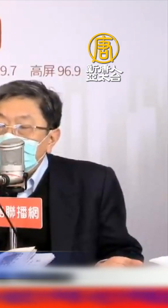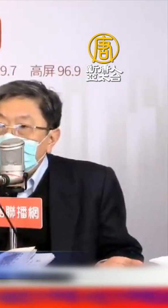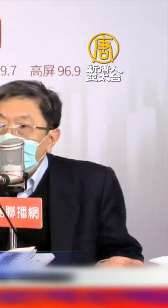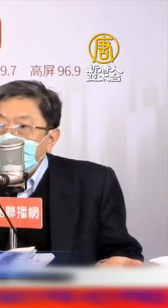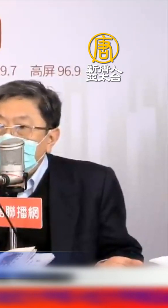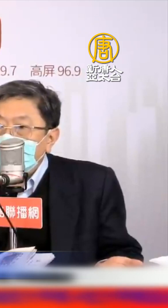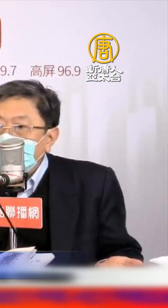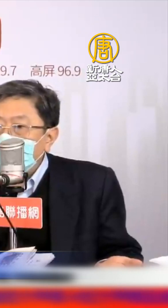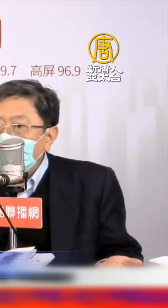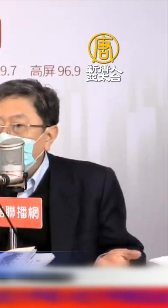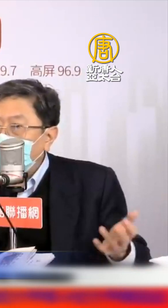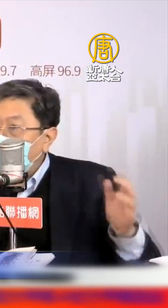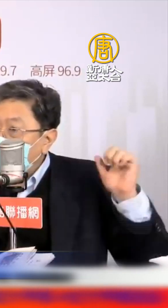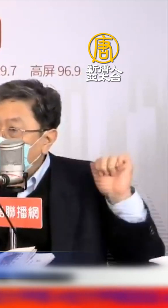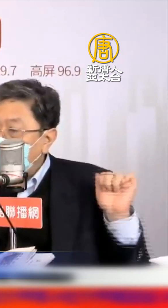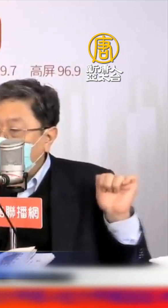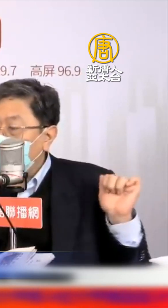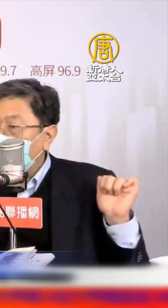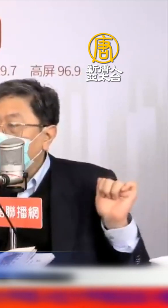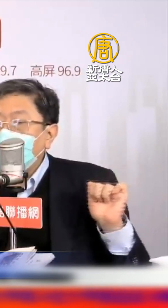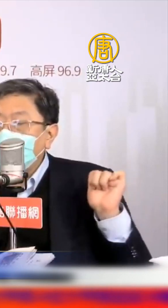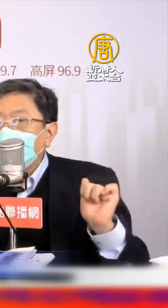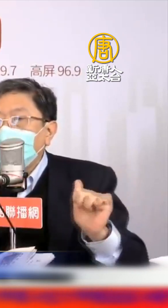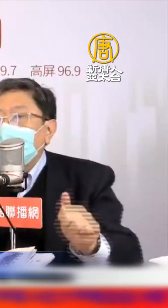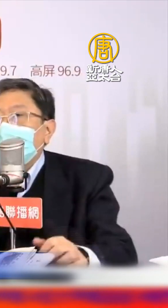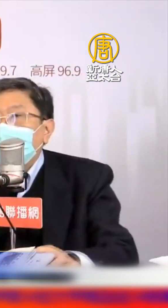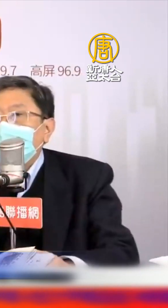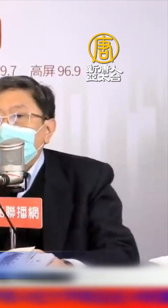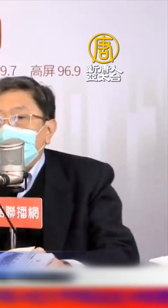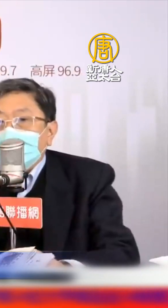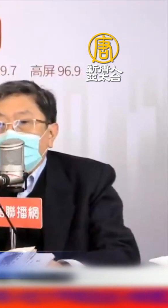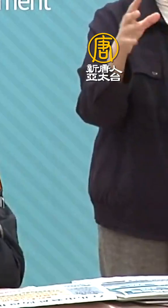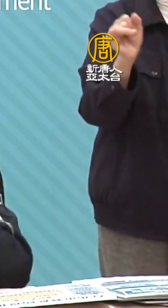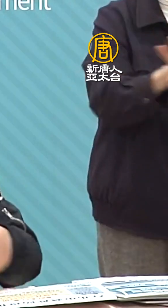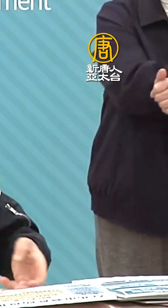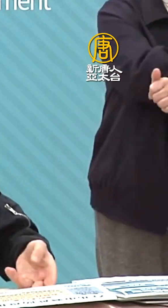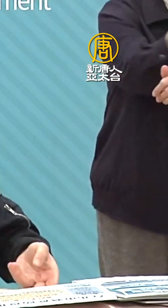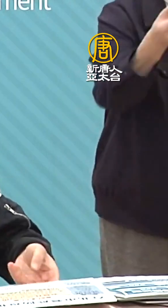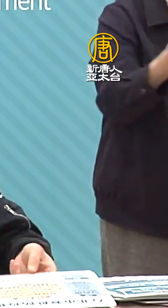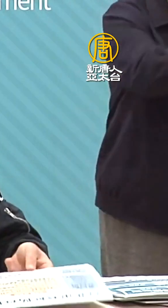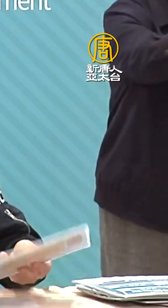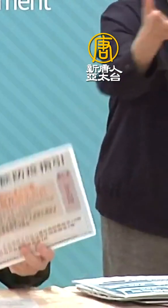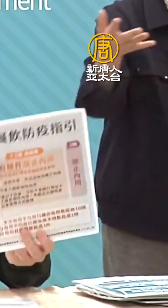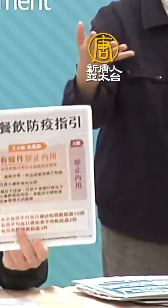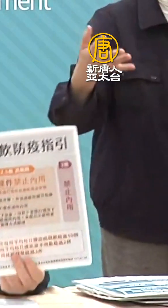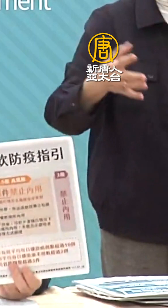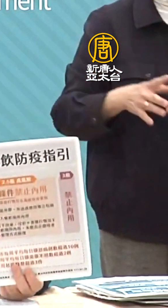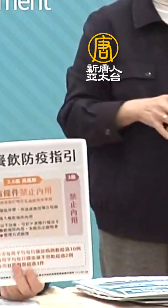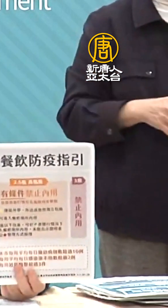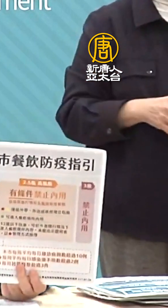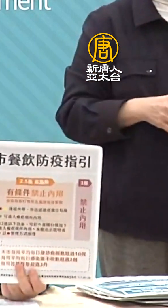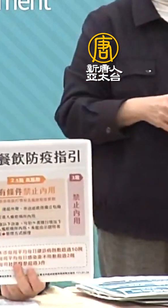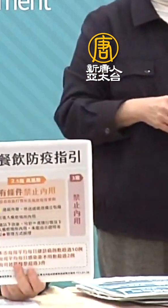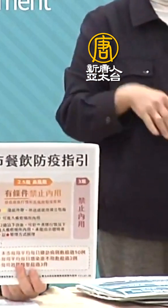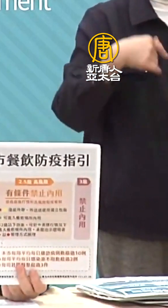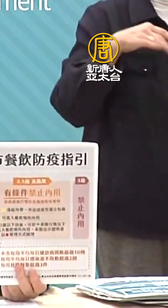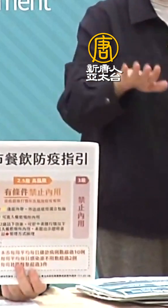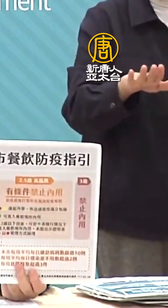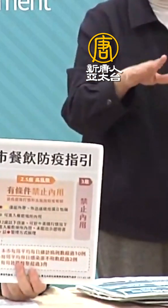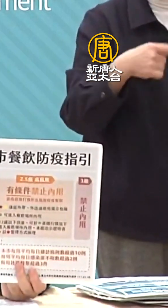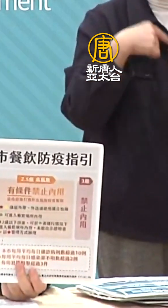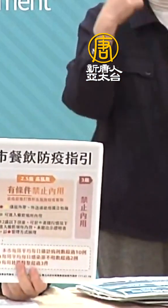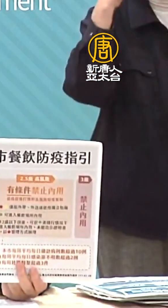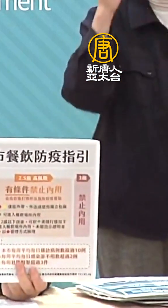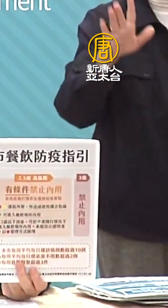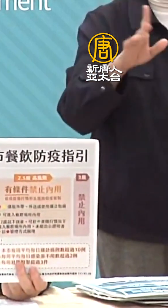或无症状，然后你去社区还是会传染，它还是有传染的风险。 柯文哲称有条件禁止内用，希望降低